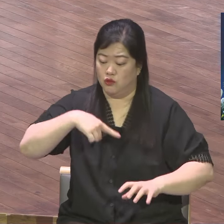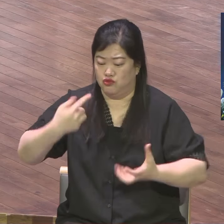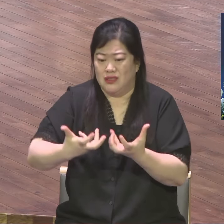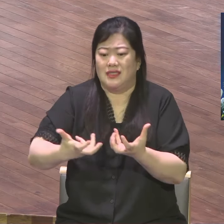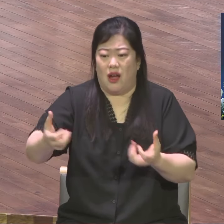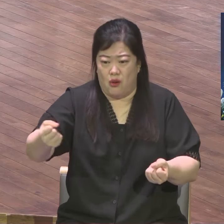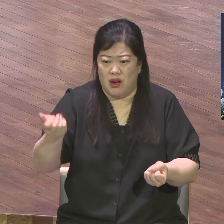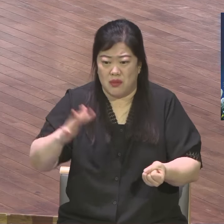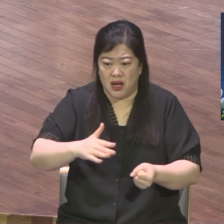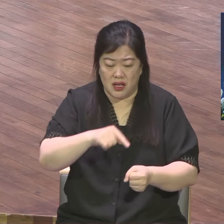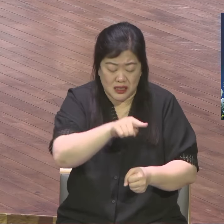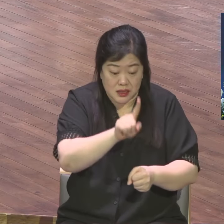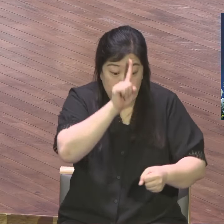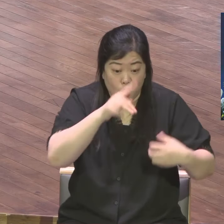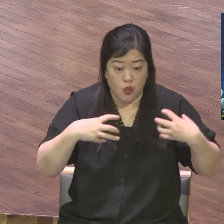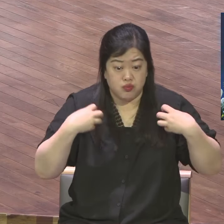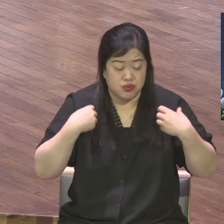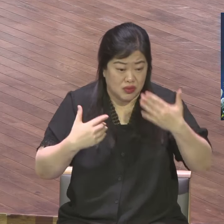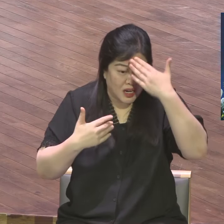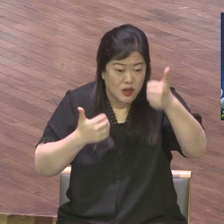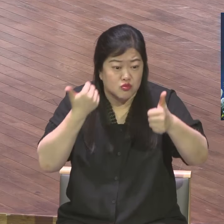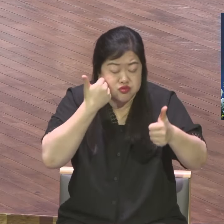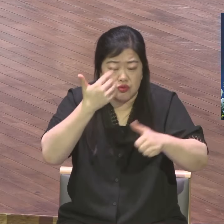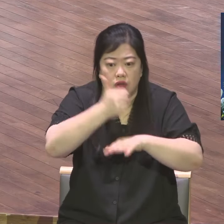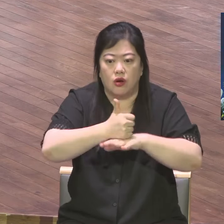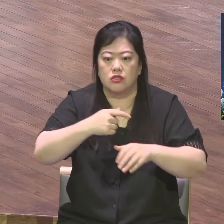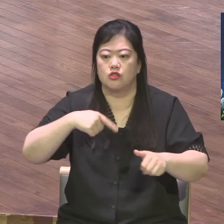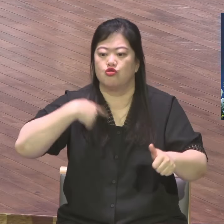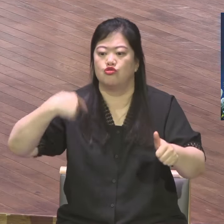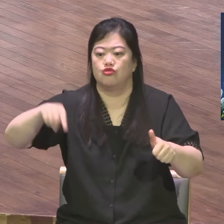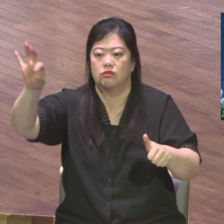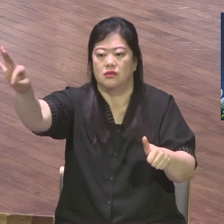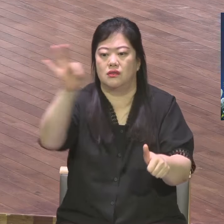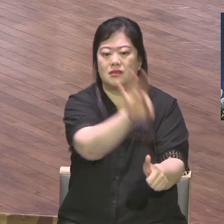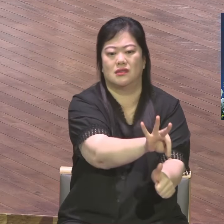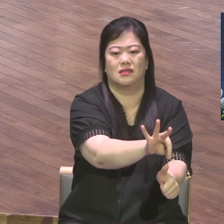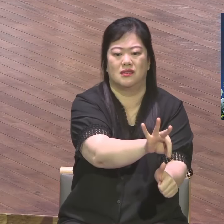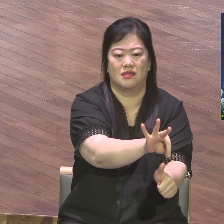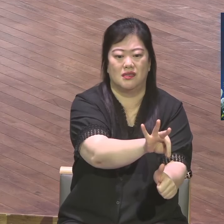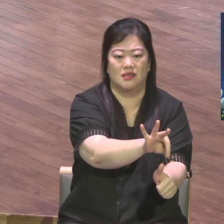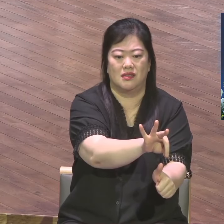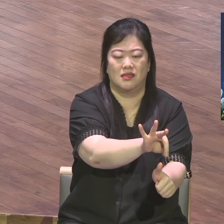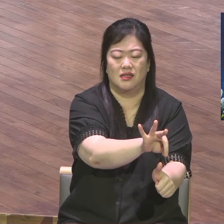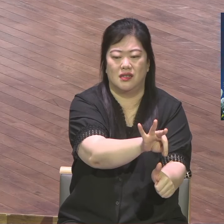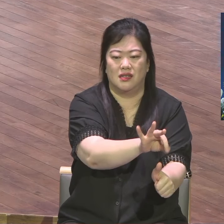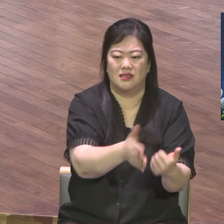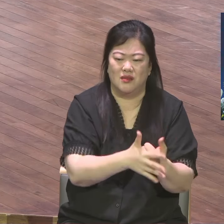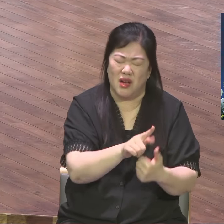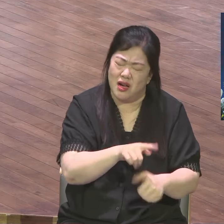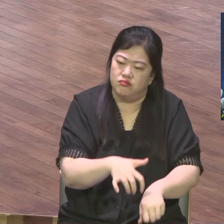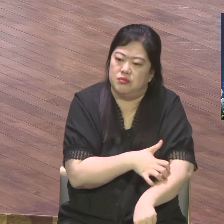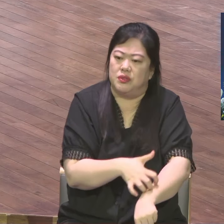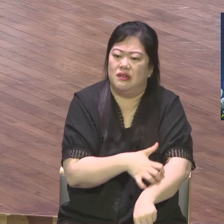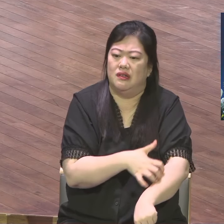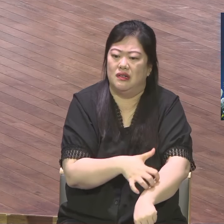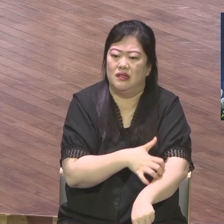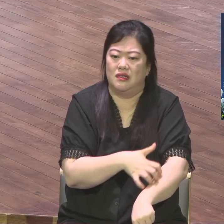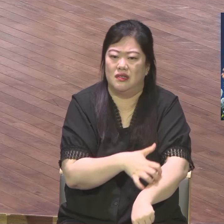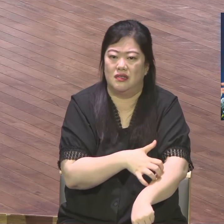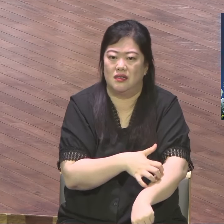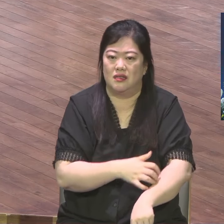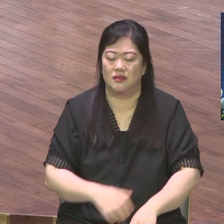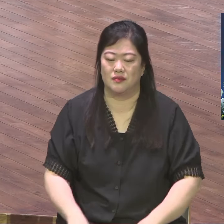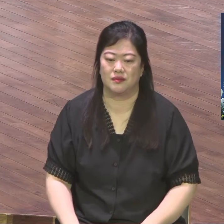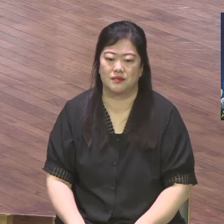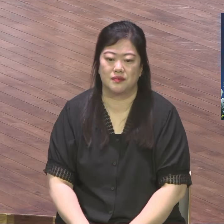중국화 되지요. 중국은 어느 정도냐? 이번에 중국에서 전에는요 홍콩에 집회하면 중국 사람들 다 왔어요. 미어 터지도록